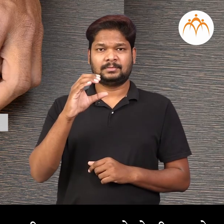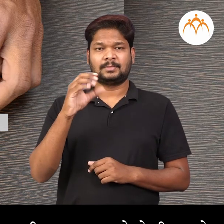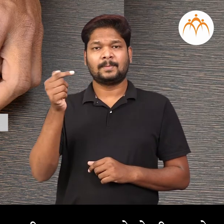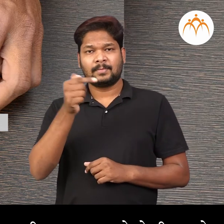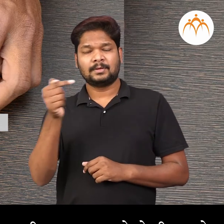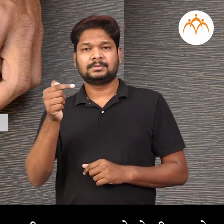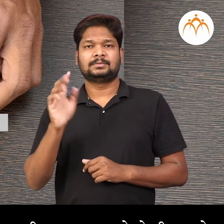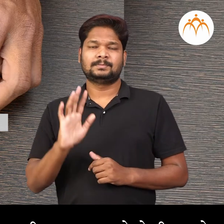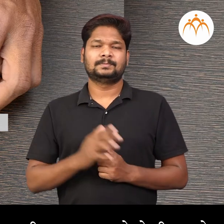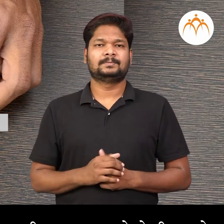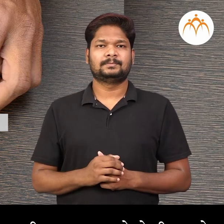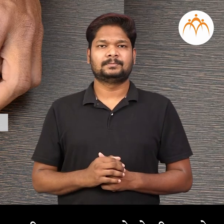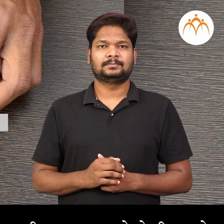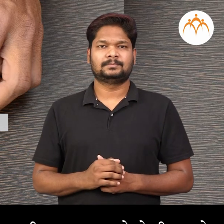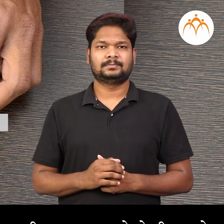कैथल